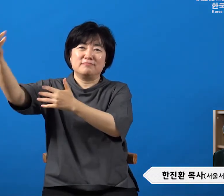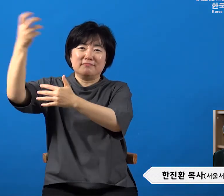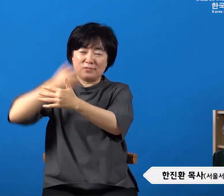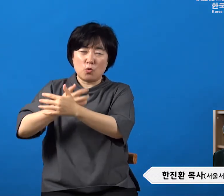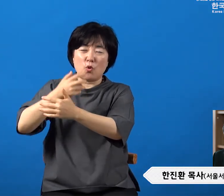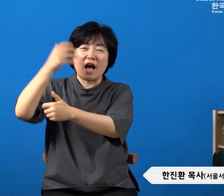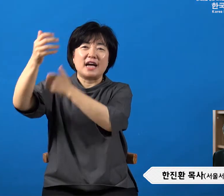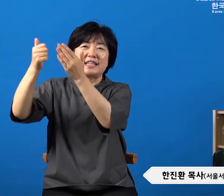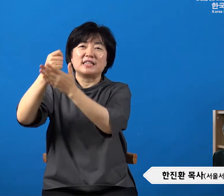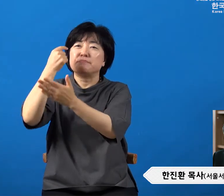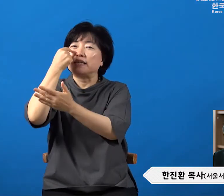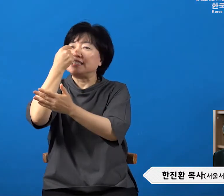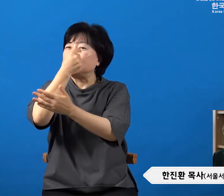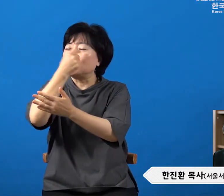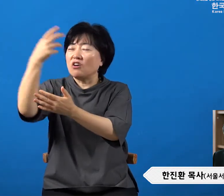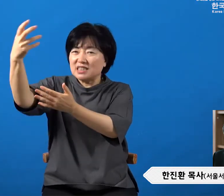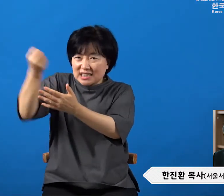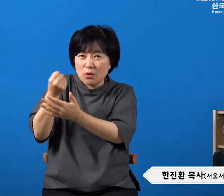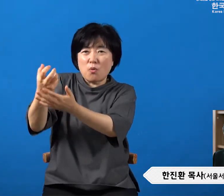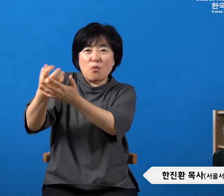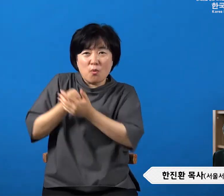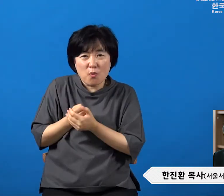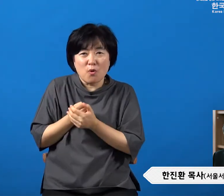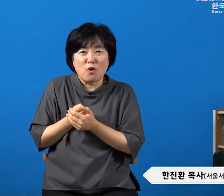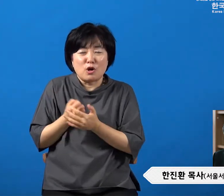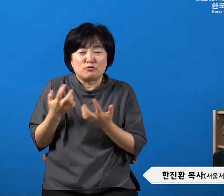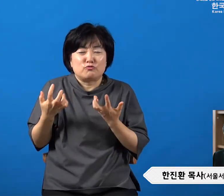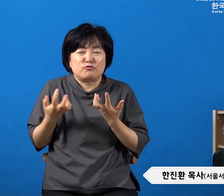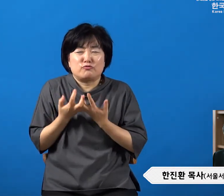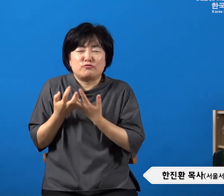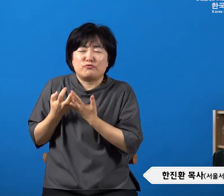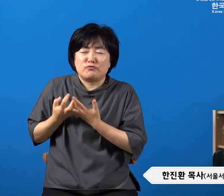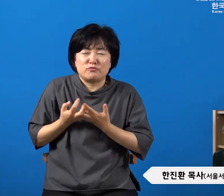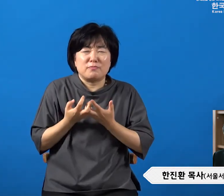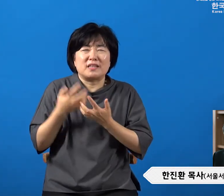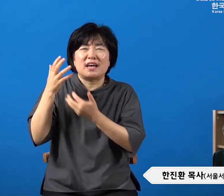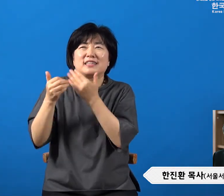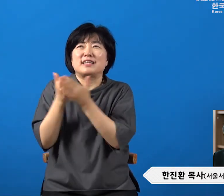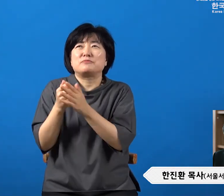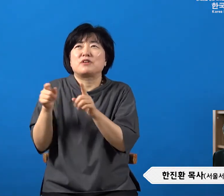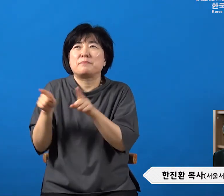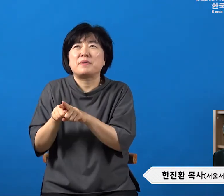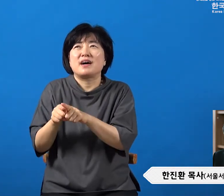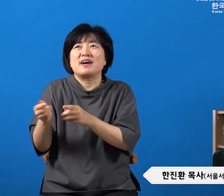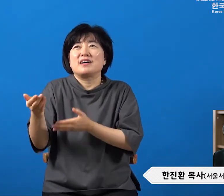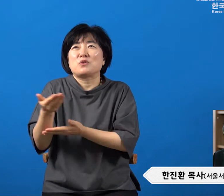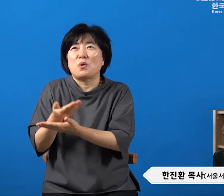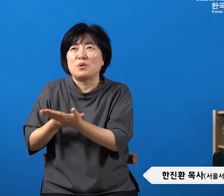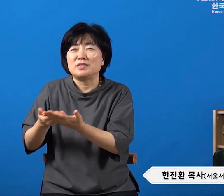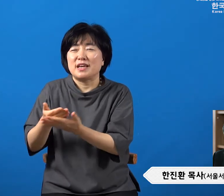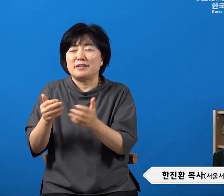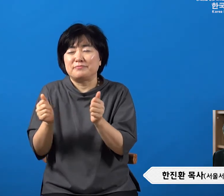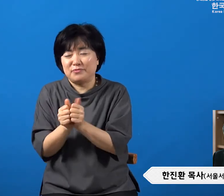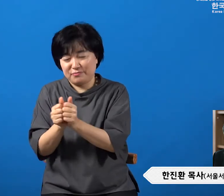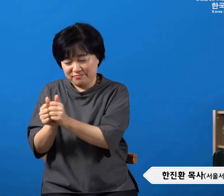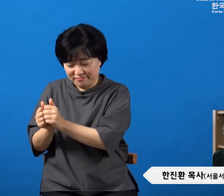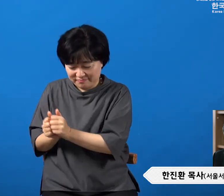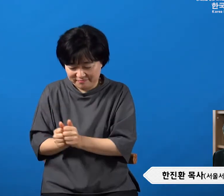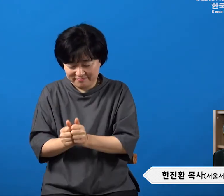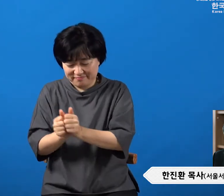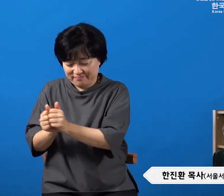그래서 여러분, 하나님과 더불어서 늘 교통하는 것이 중요합니다. 늘